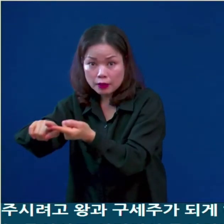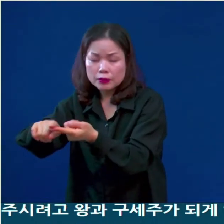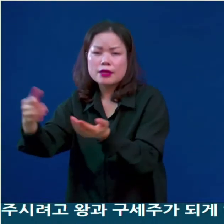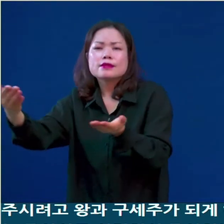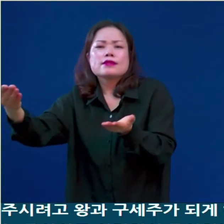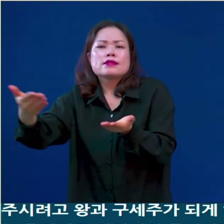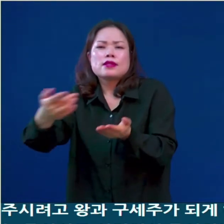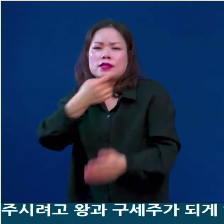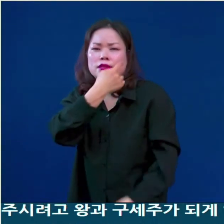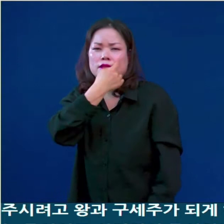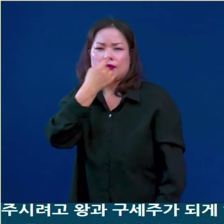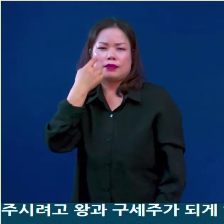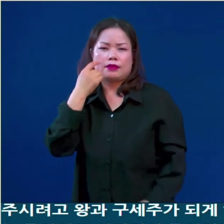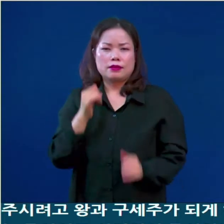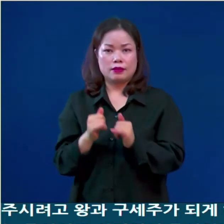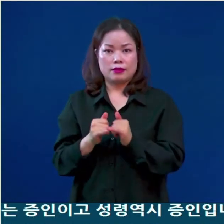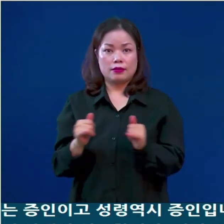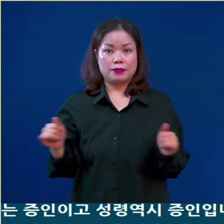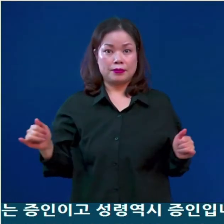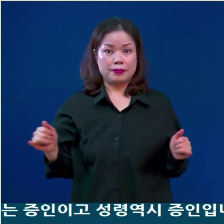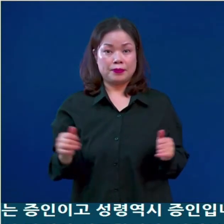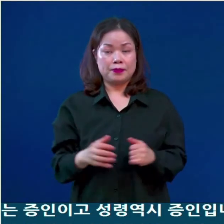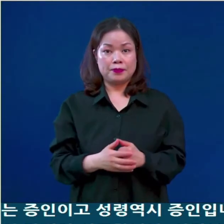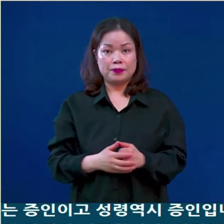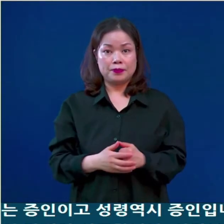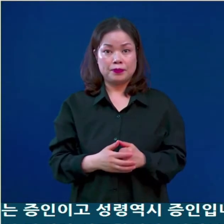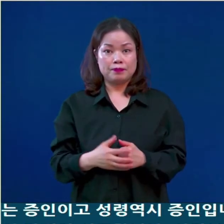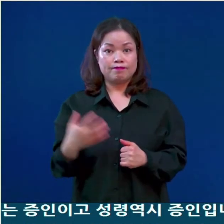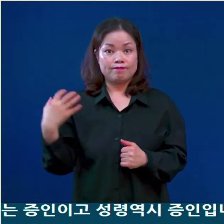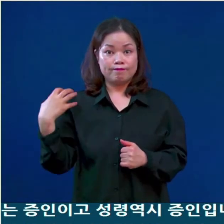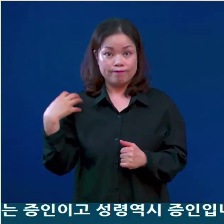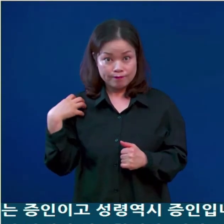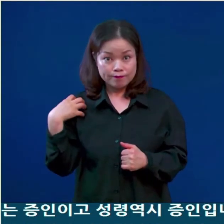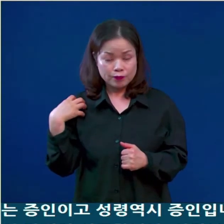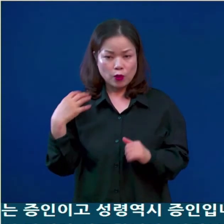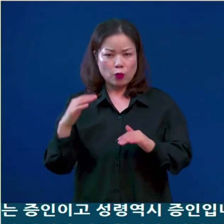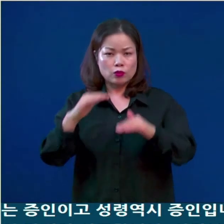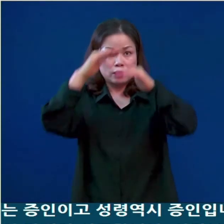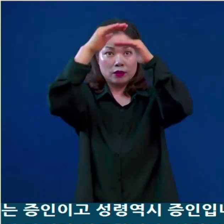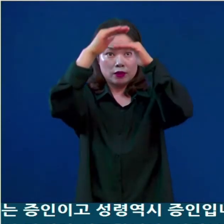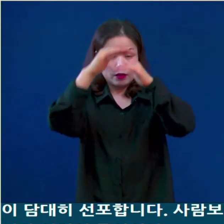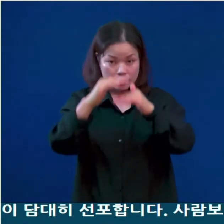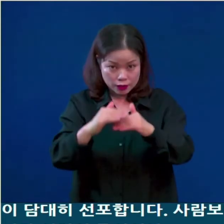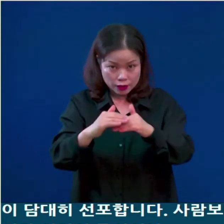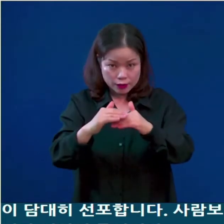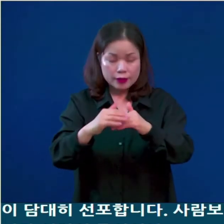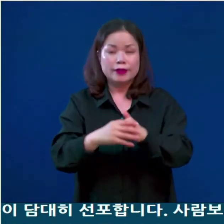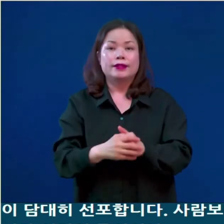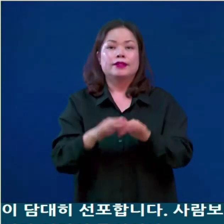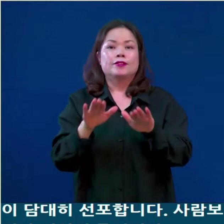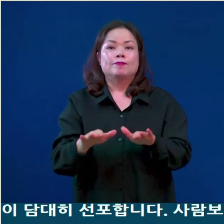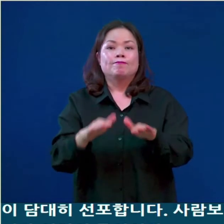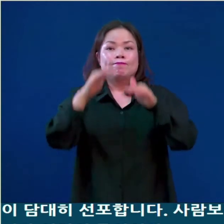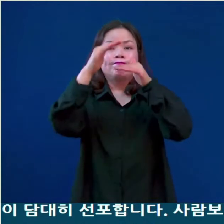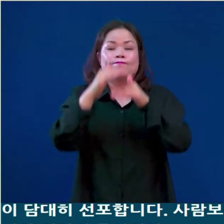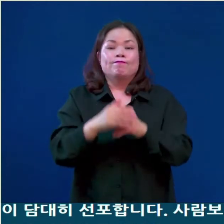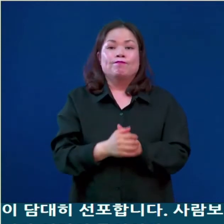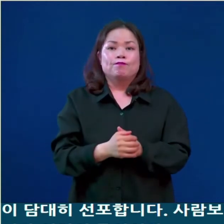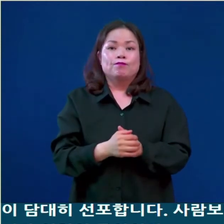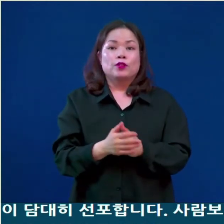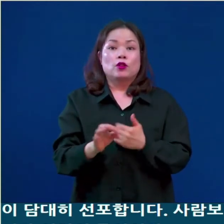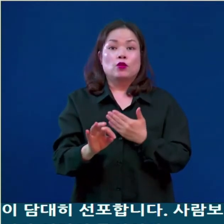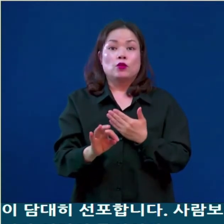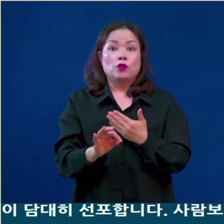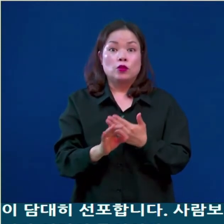일의 증인입니다. 자, 여기까지가 오늘 본문의 주요 내용입니다.